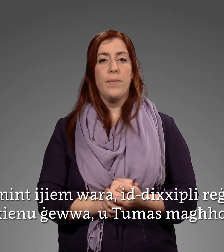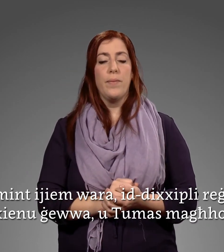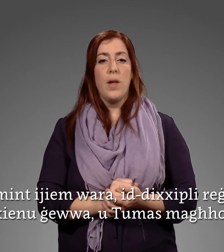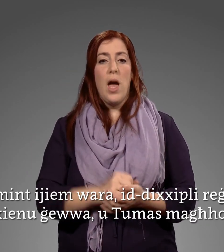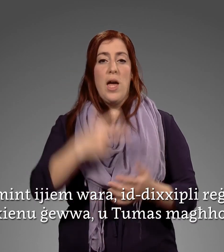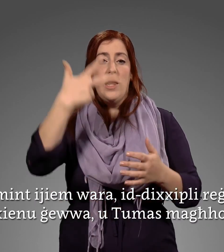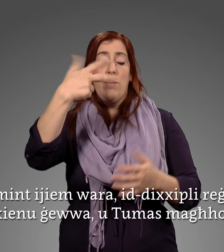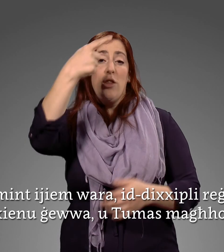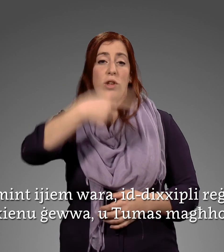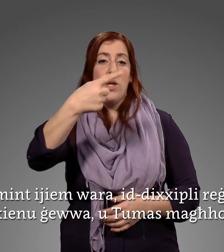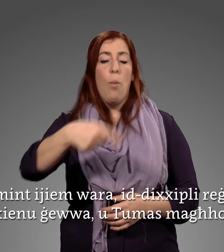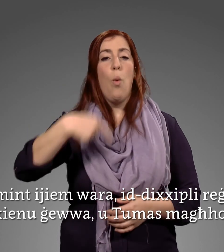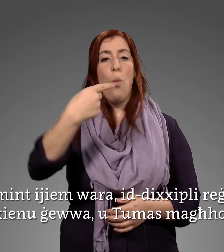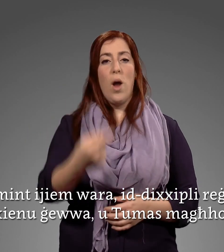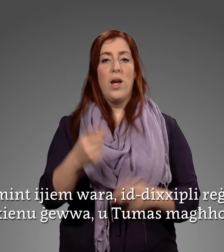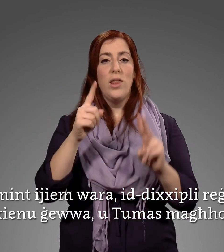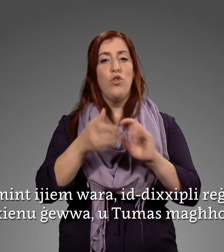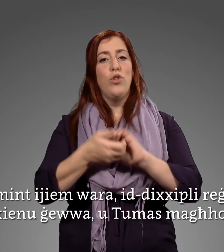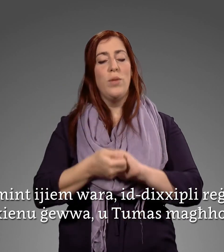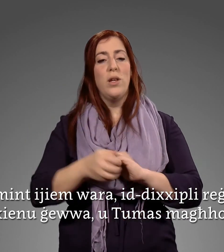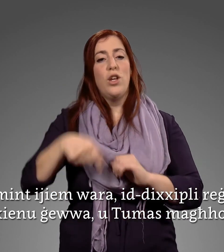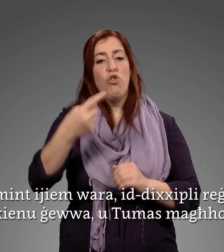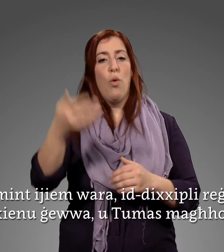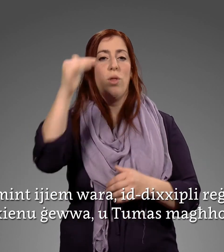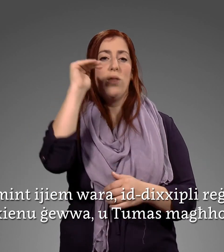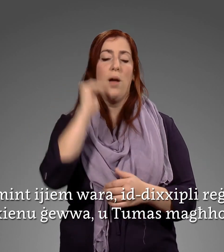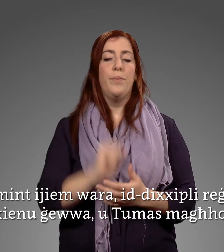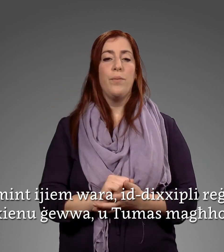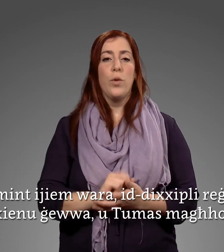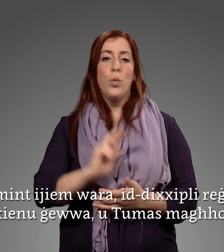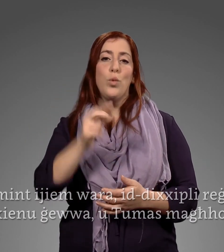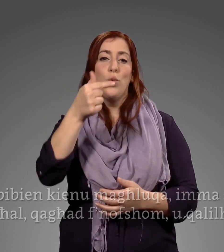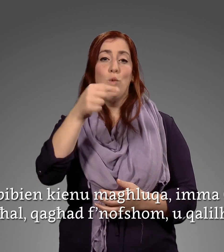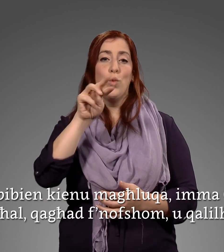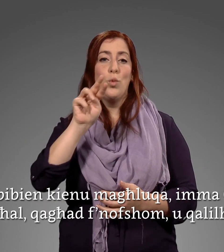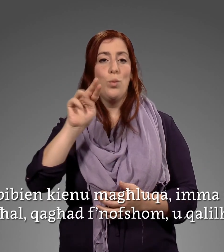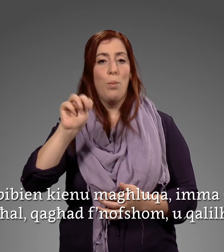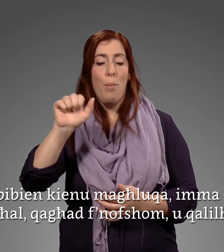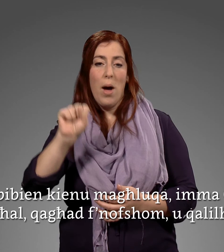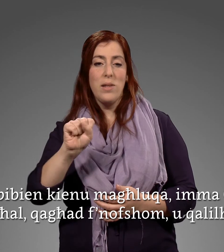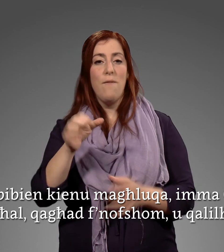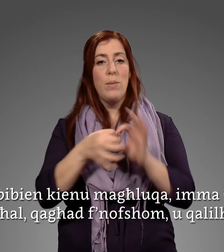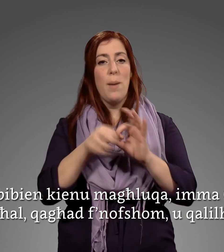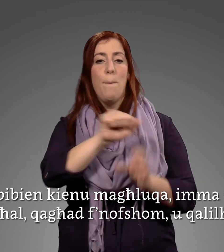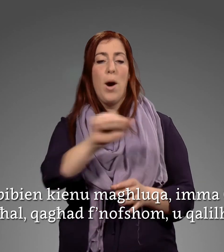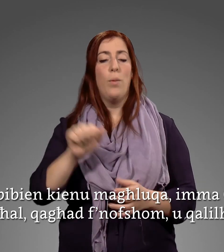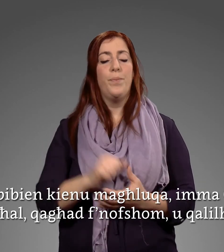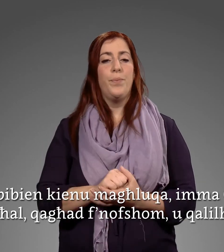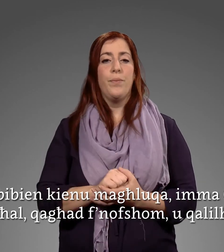Tmintin wara, id-dixxipli reġgħu kienu ġewwa u Tumas magħhom. Il-bibin kienu magħluqa,